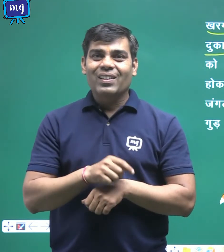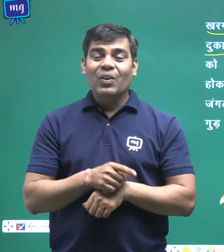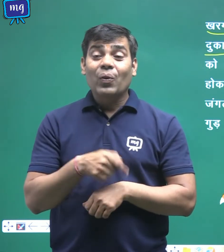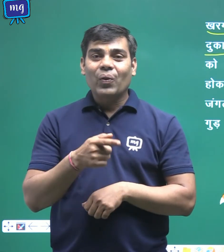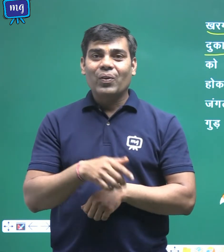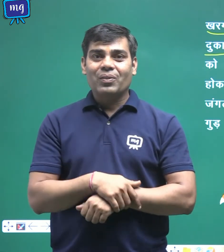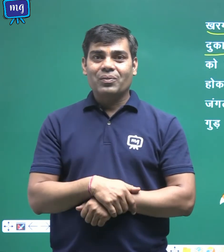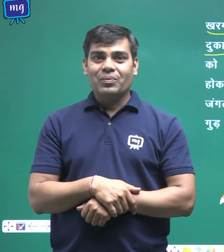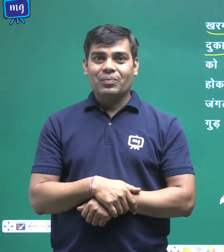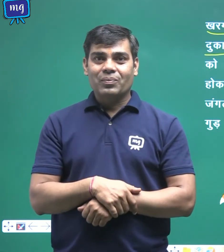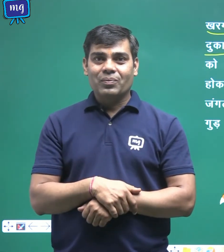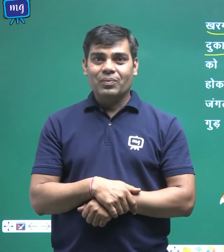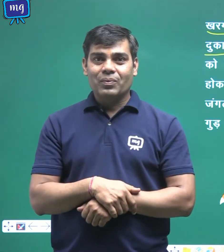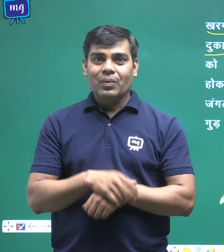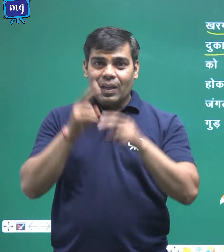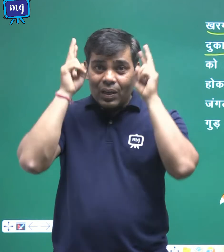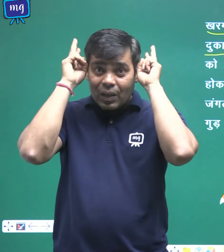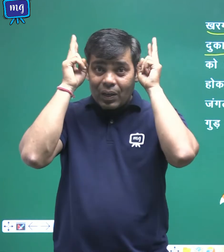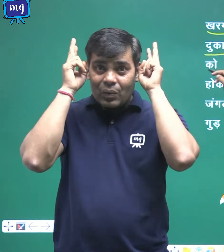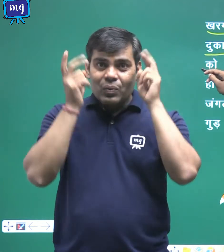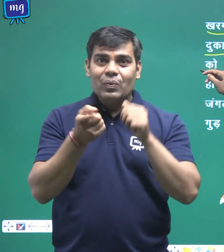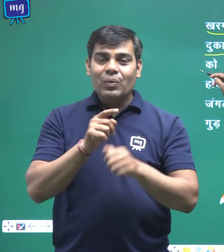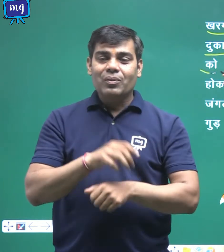और खरगोश को